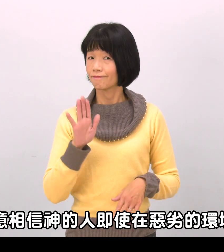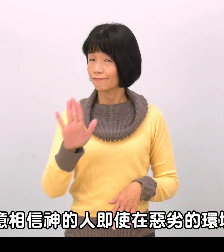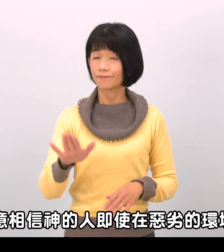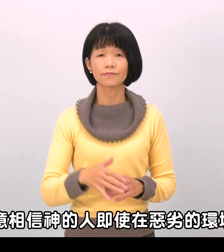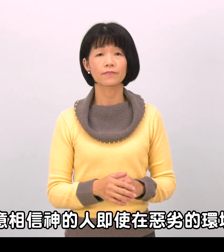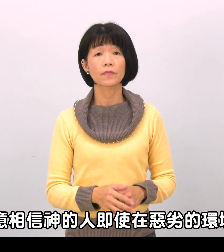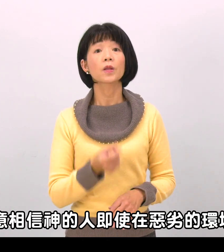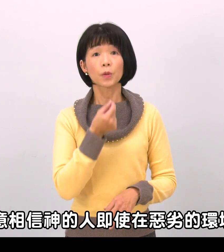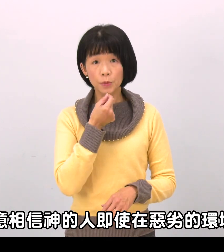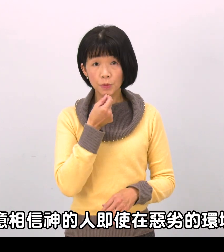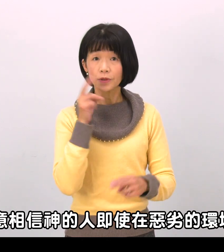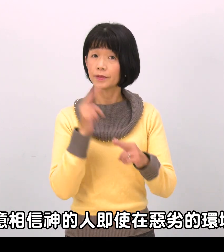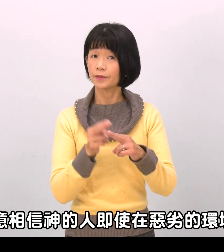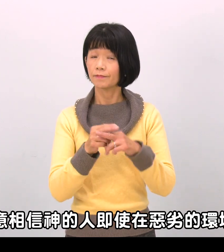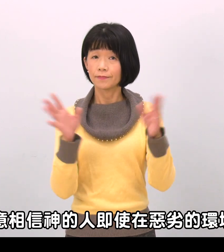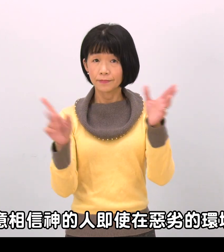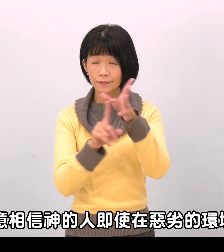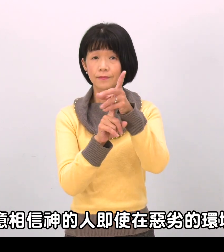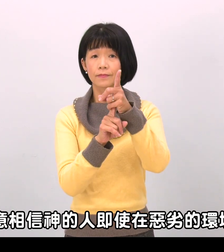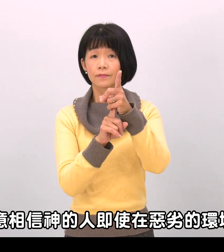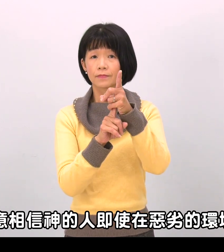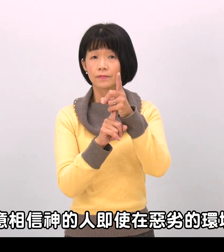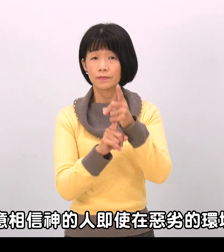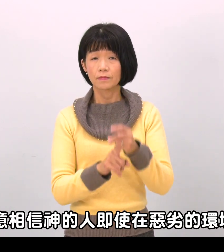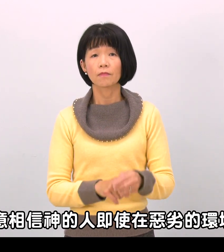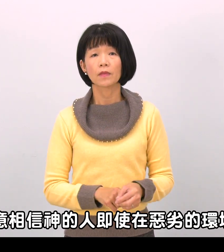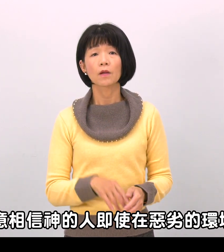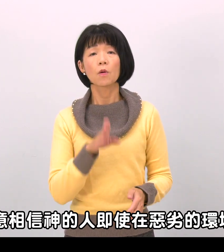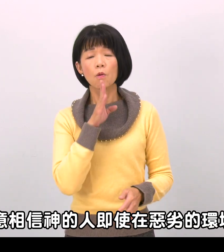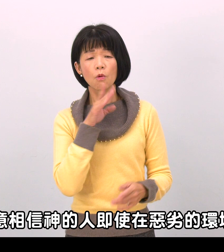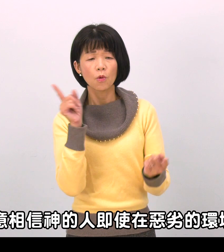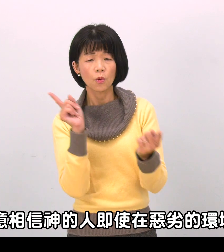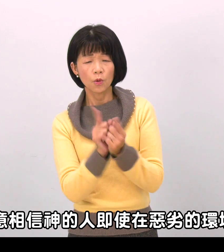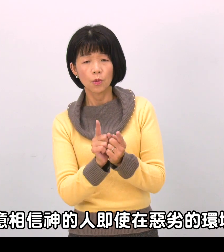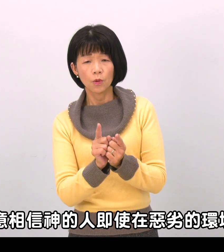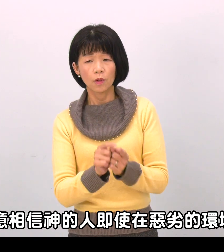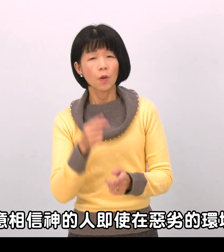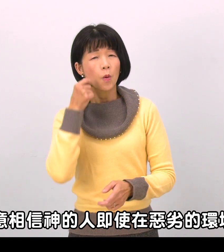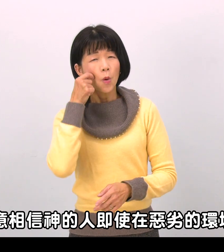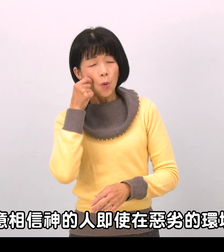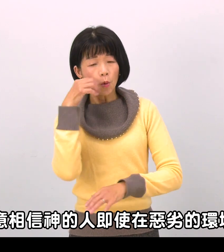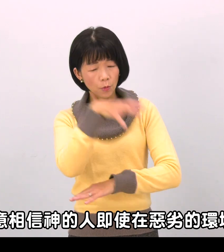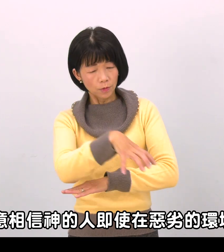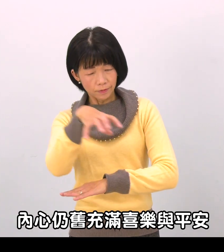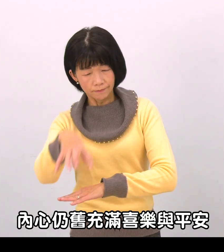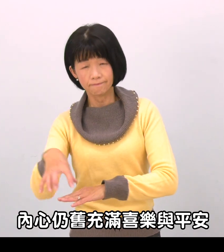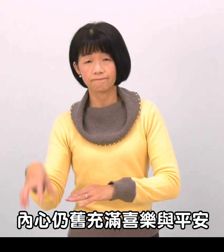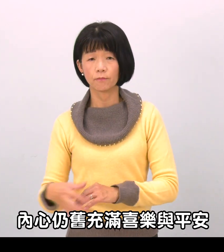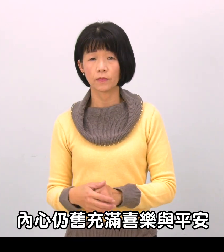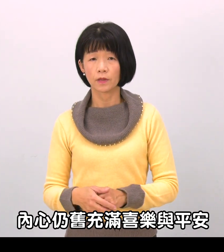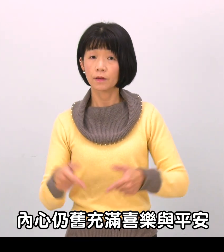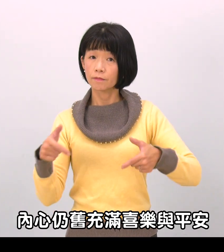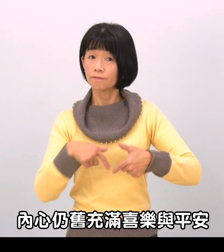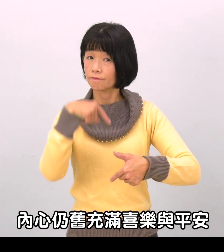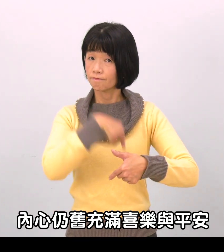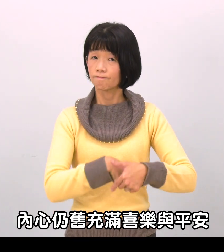意相信神的人，即使在恶劣的环境中，内心仍旧充